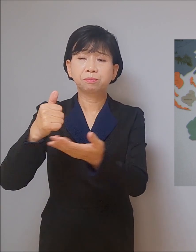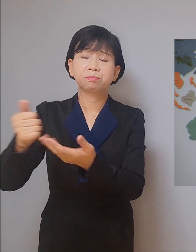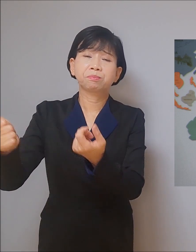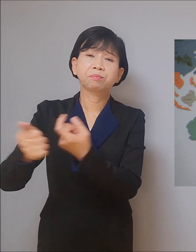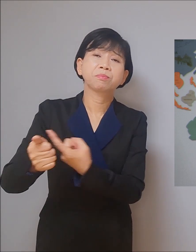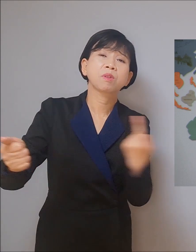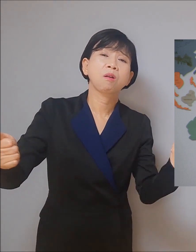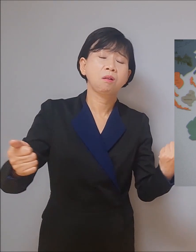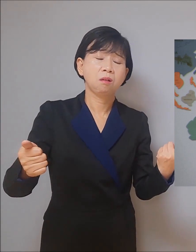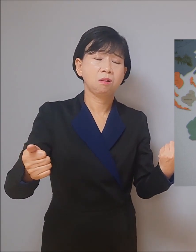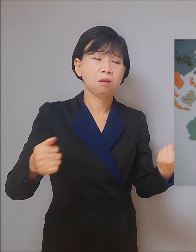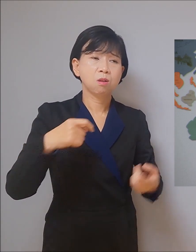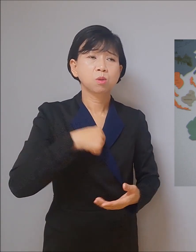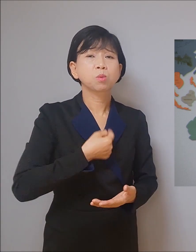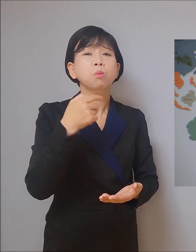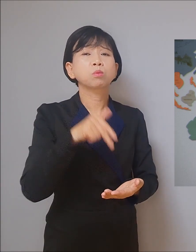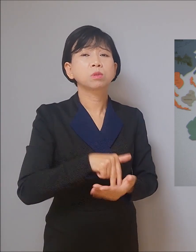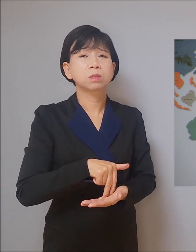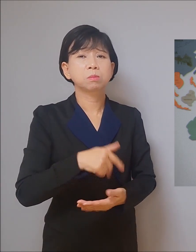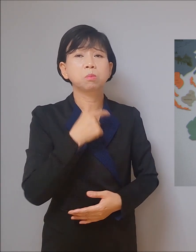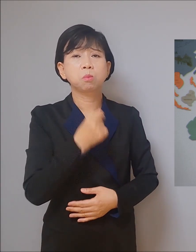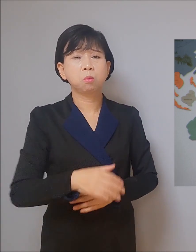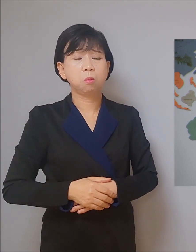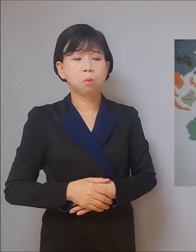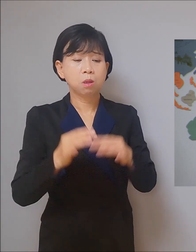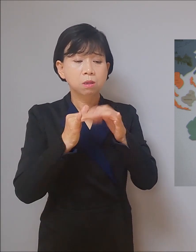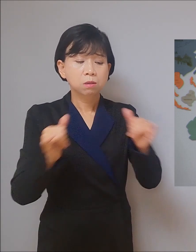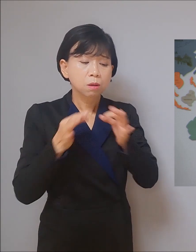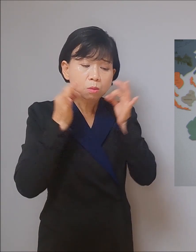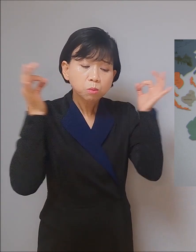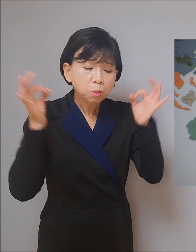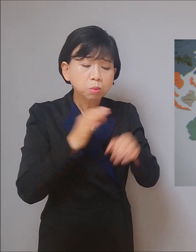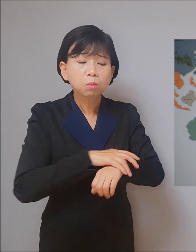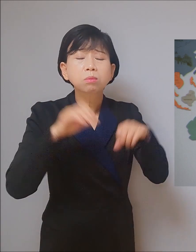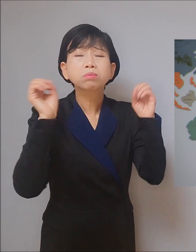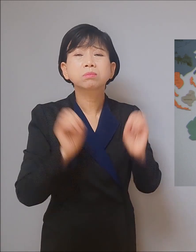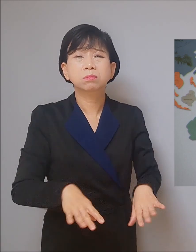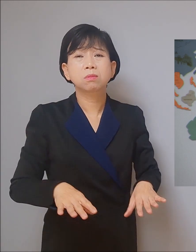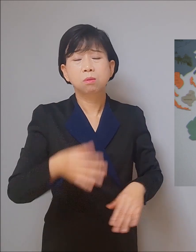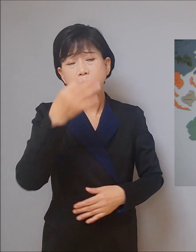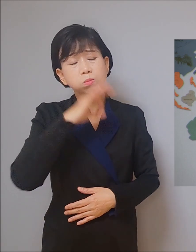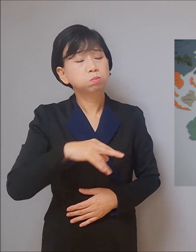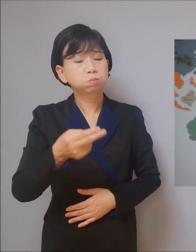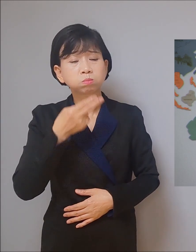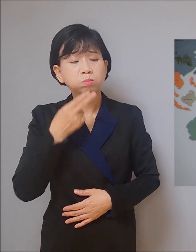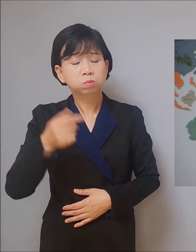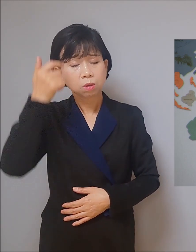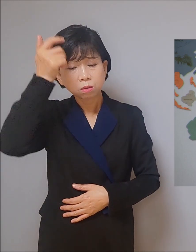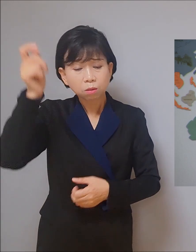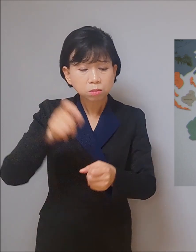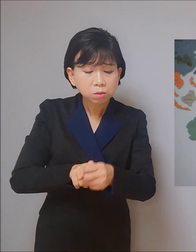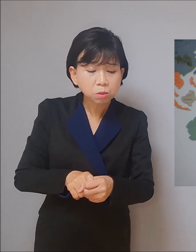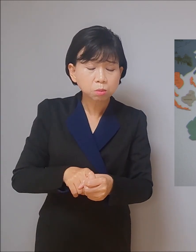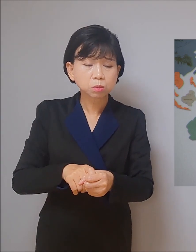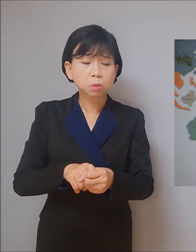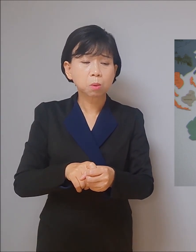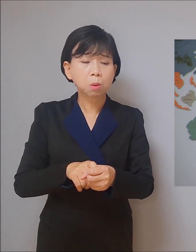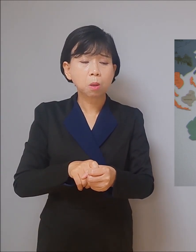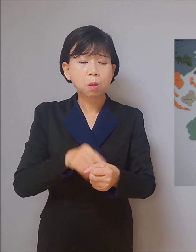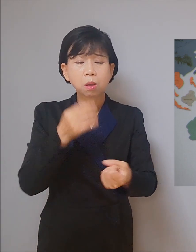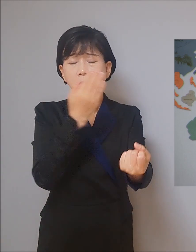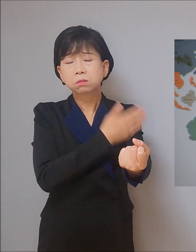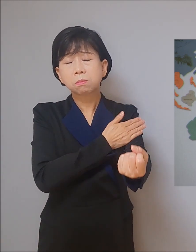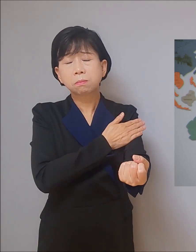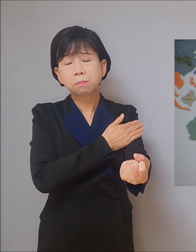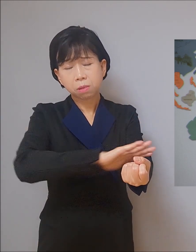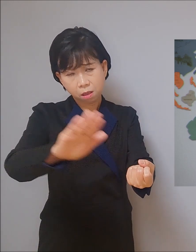절망적인 상태에 이르게 됩니다. 인간의 노력은 아무 소용이 없습니다. 영적으로 보면 철저히 무능한